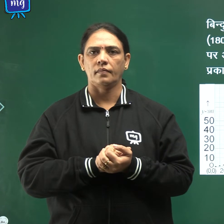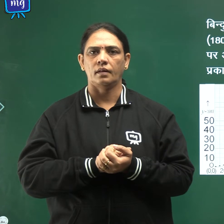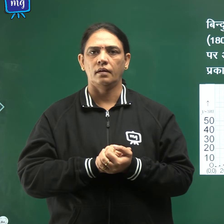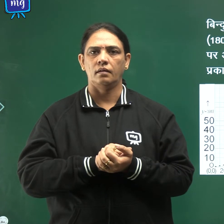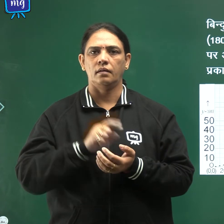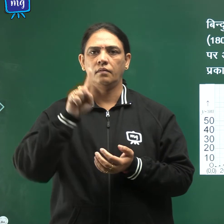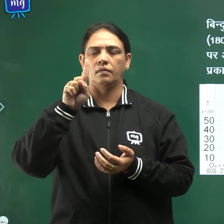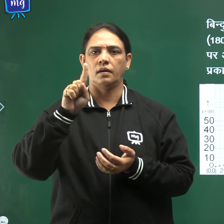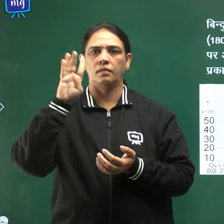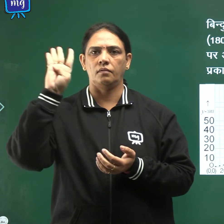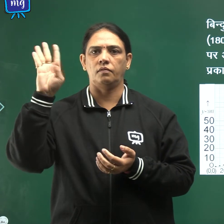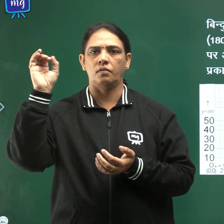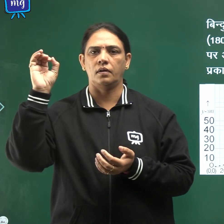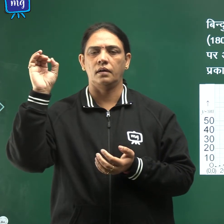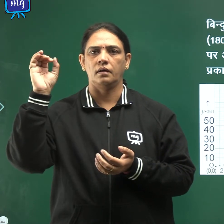140, 26,